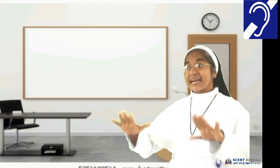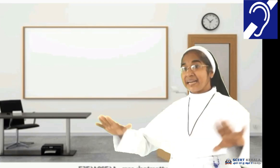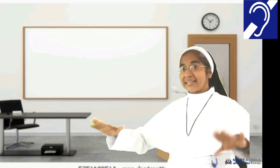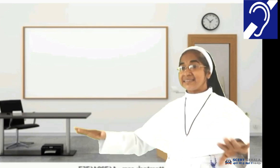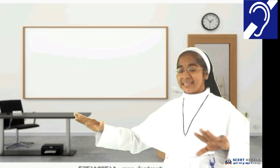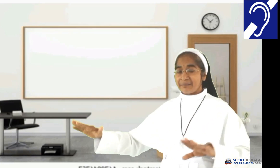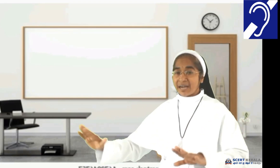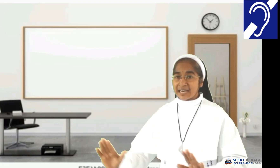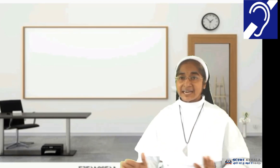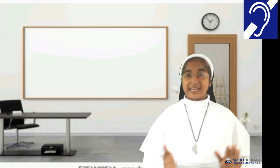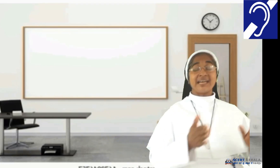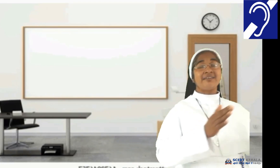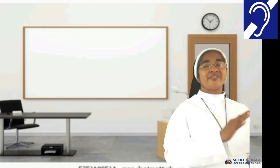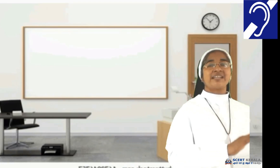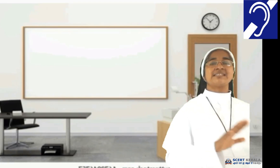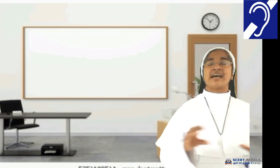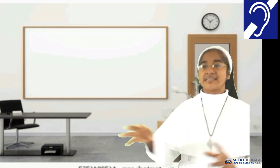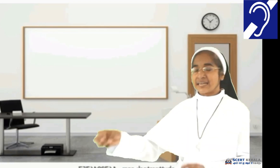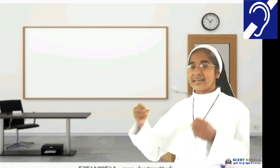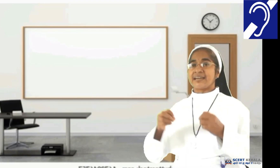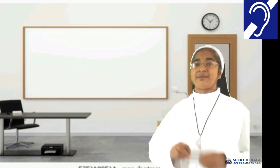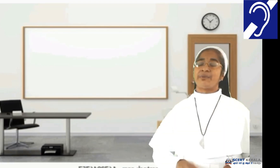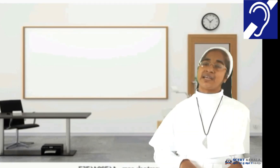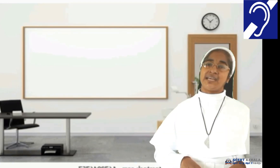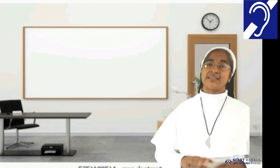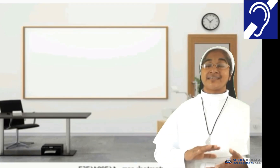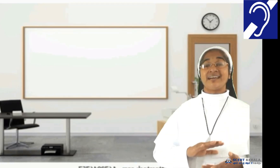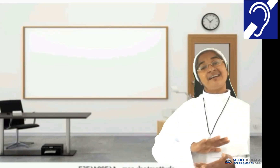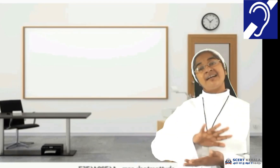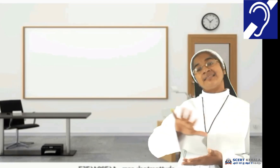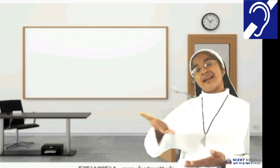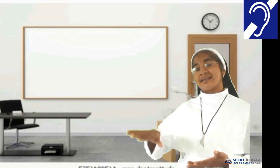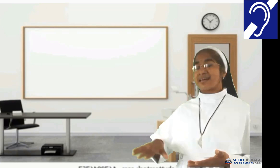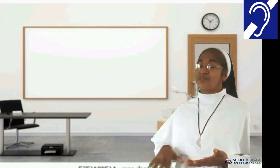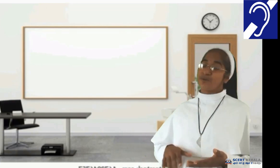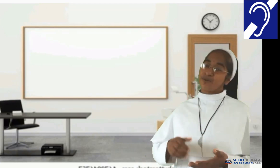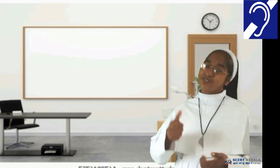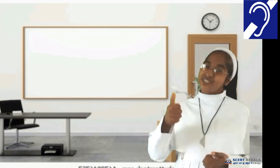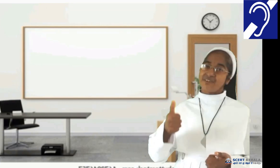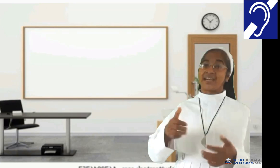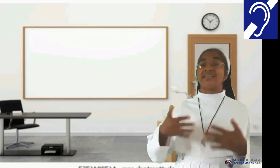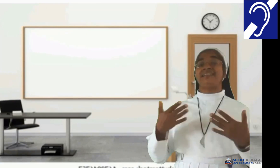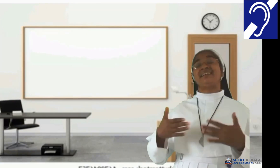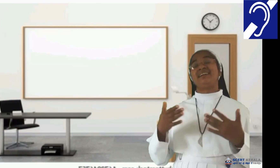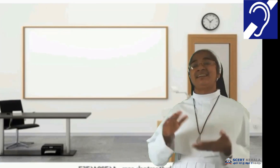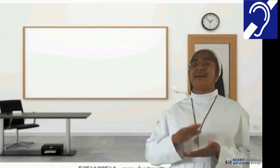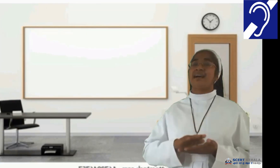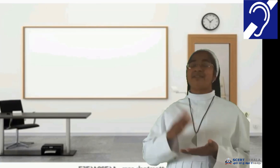കടൽ തിരമാലകളില് വരുന്ന സാധനങ്ങളൊക്കെ അവർ പെറുക്കിയെടുത്ത് നല്ല സന്തോഷമായിട്ട്